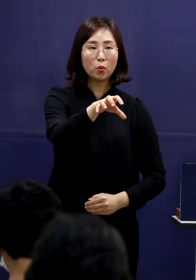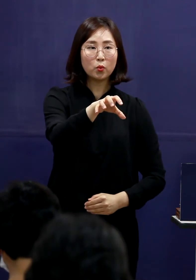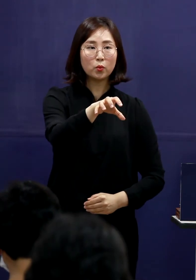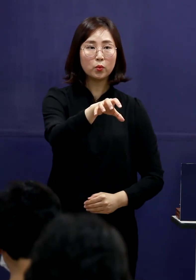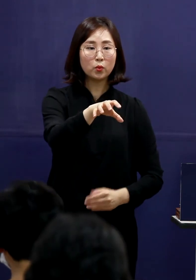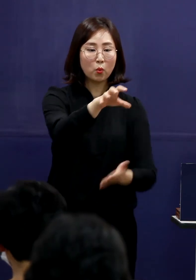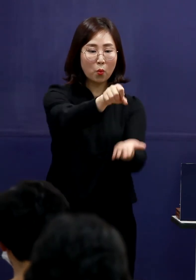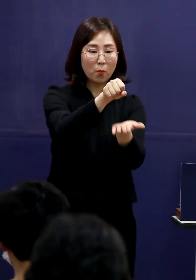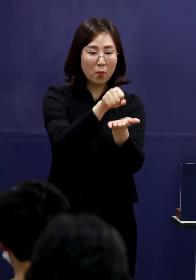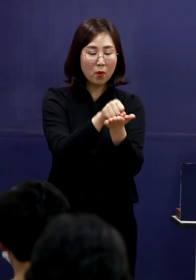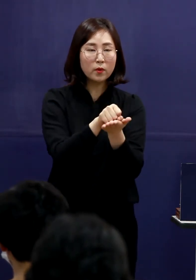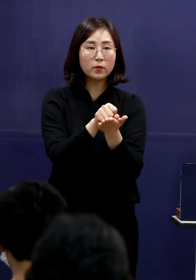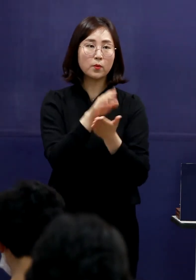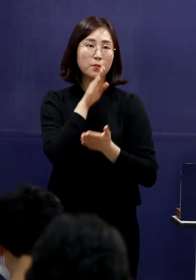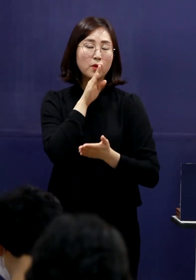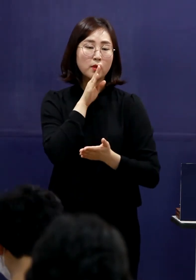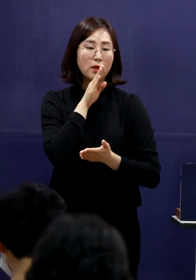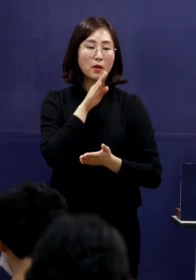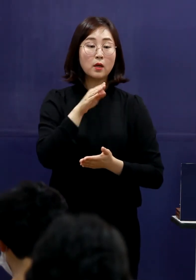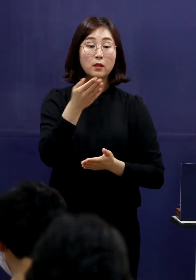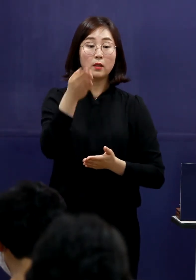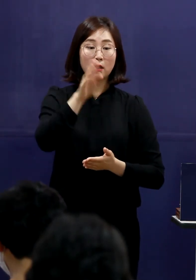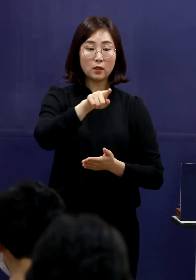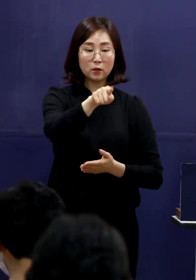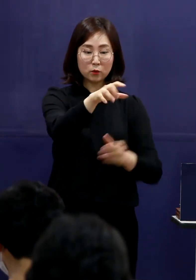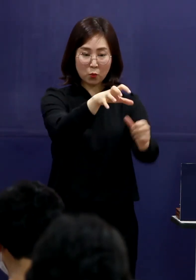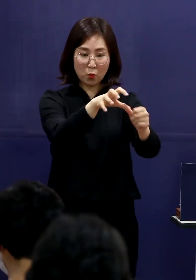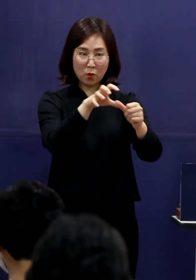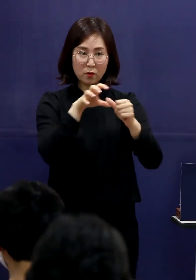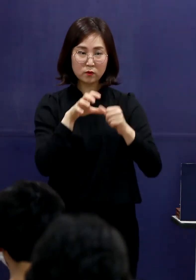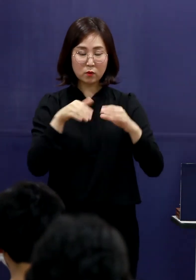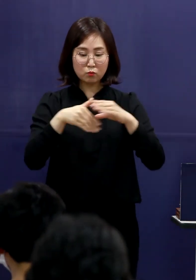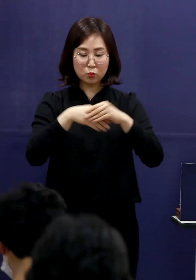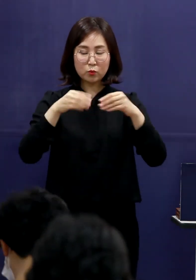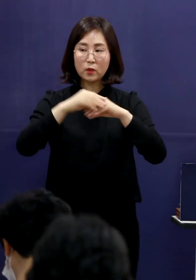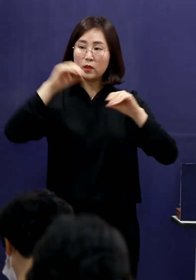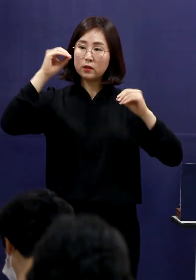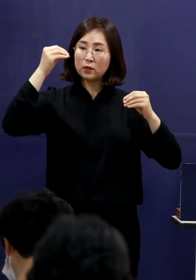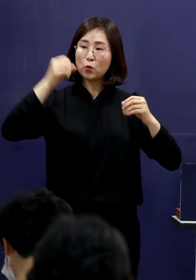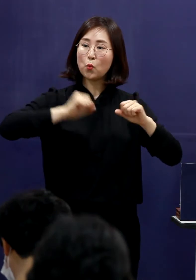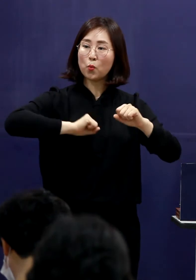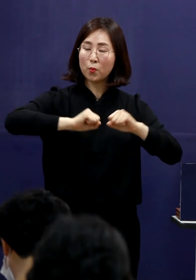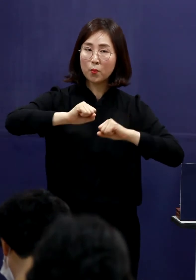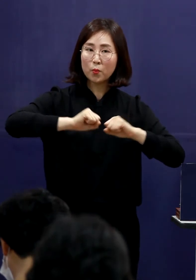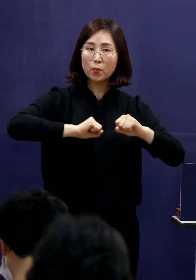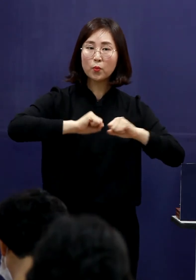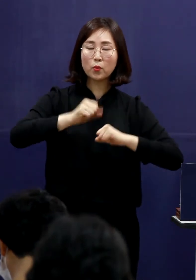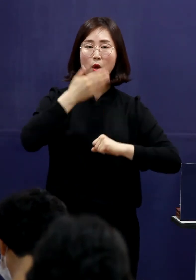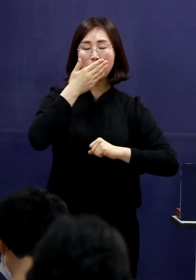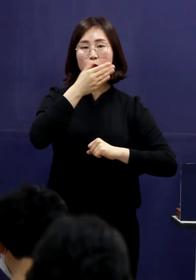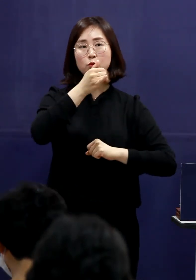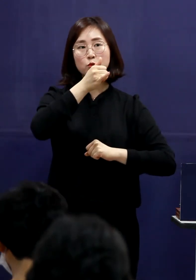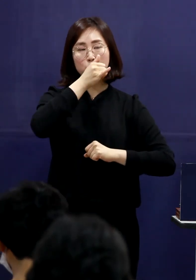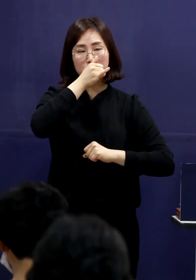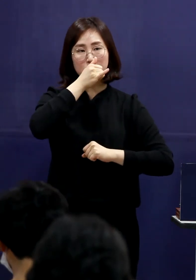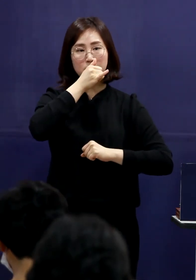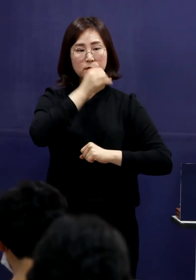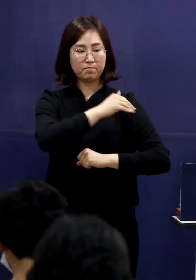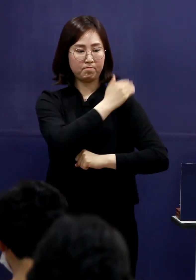이 공간을 활용해서 문화예술 활동을 할 수 있는